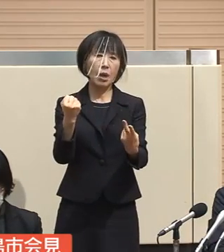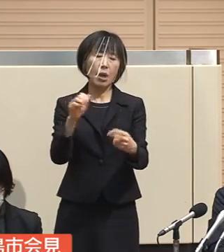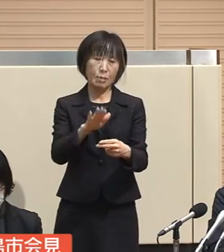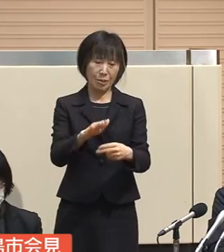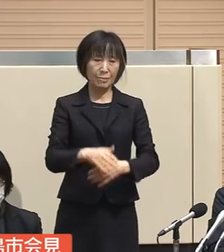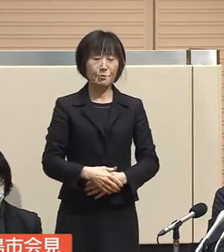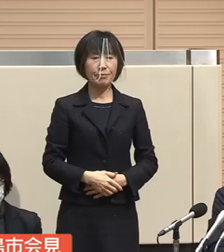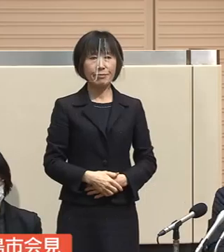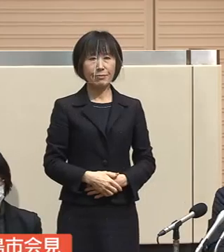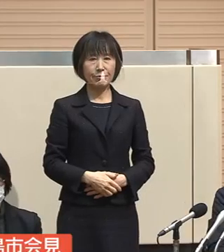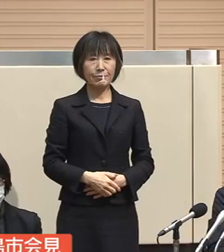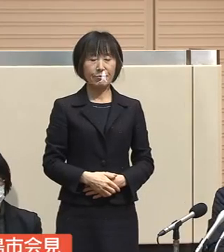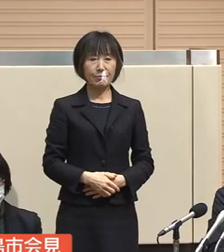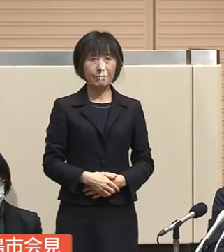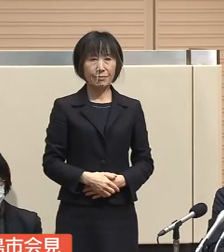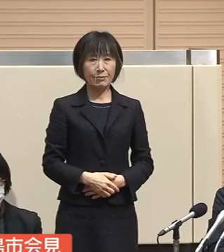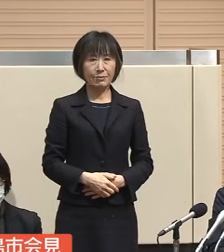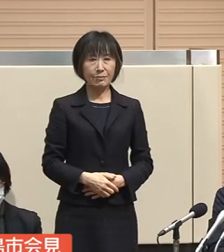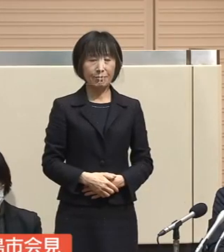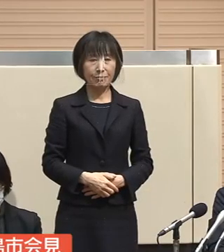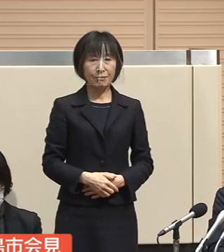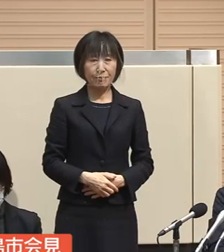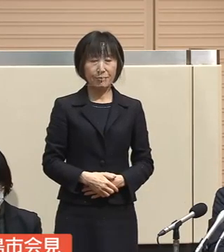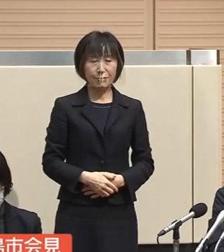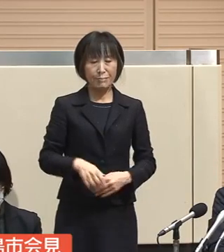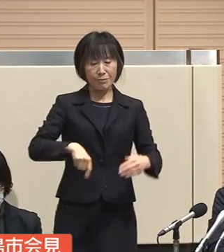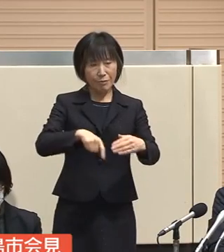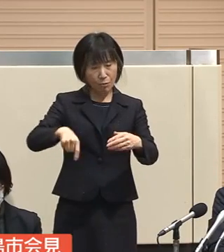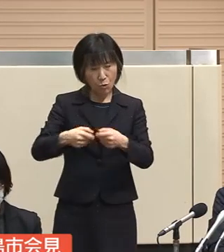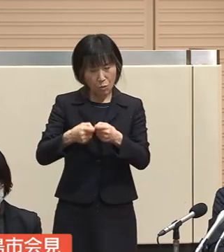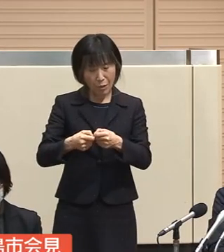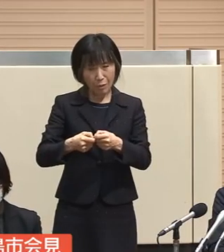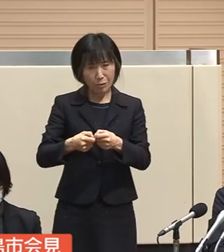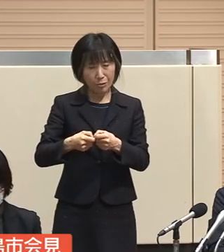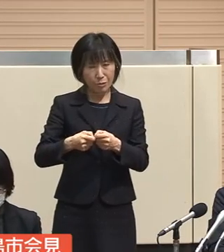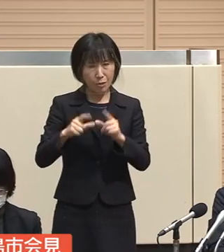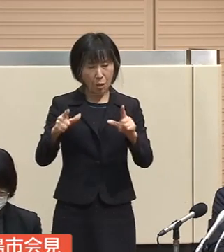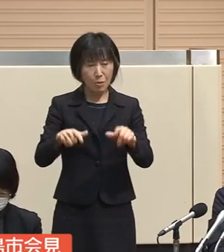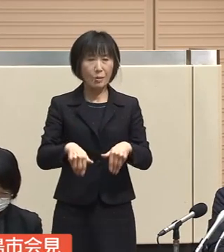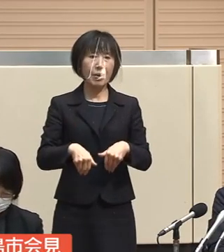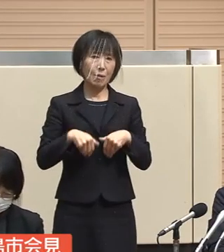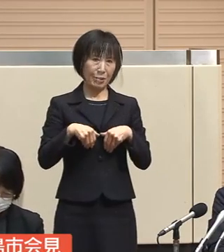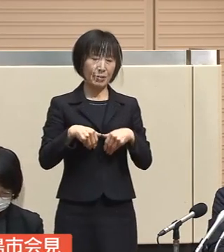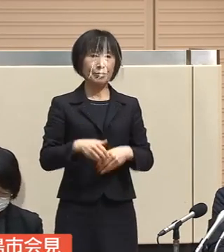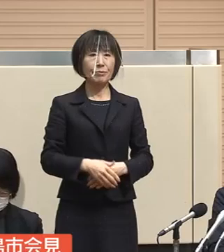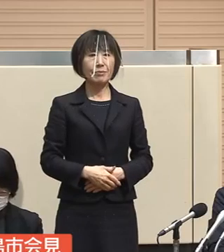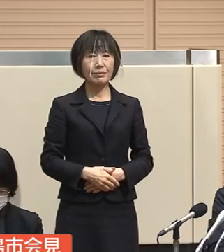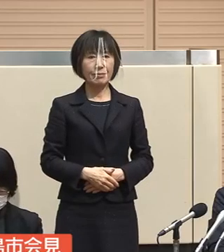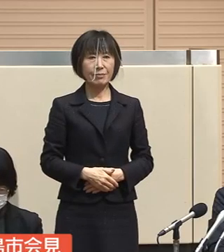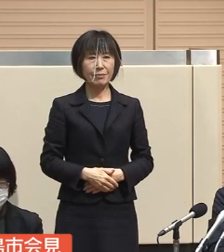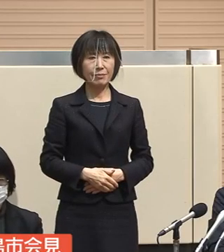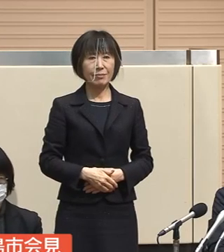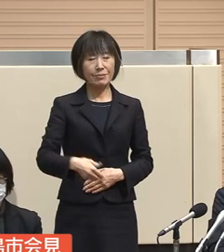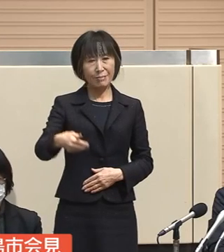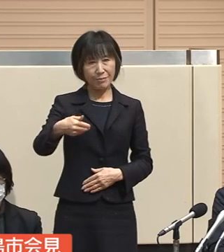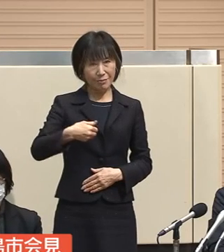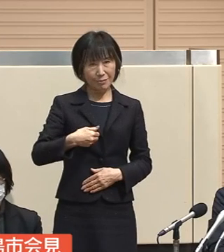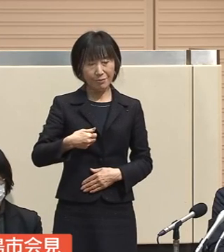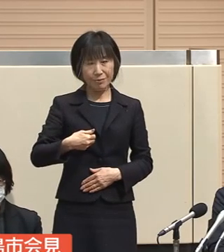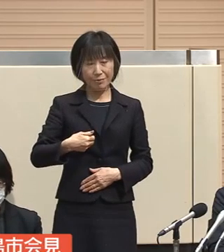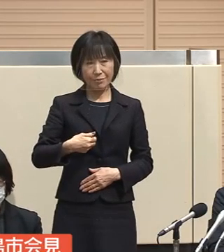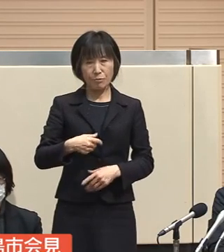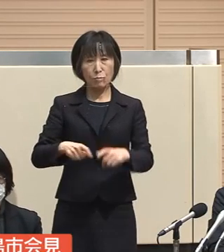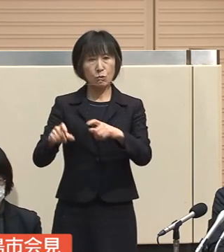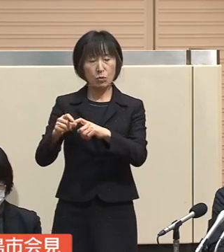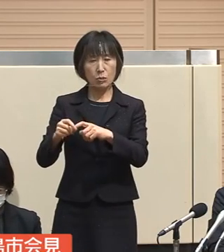げ用ではないです ね。そうですね、そこのところはちょっと控えさせていただければ。はい、 今追加で職員者3人をやられてお